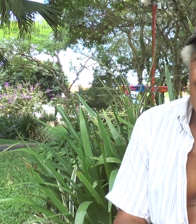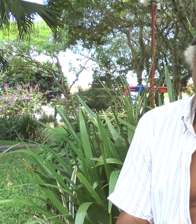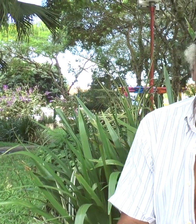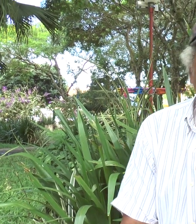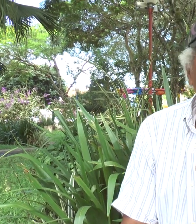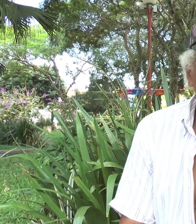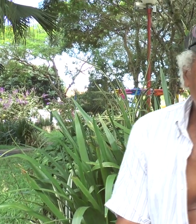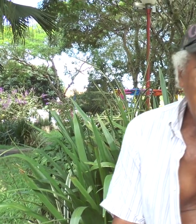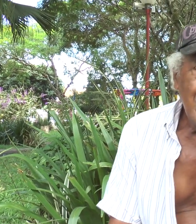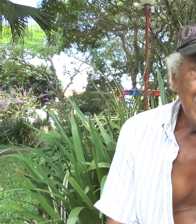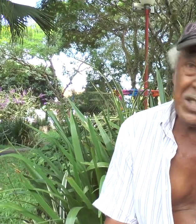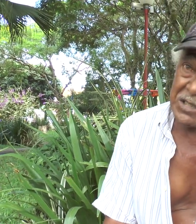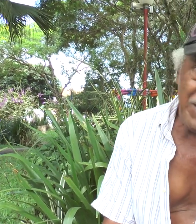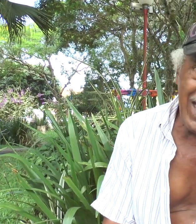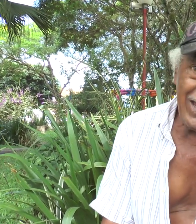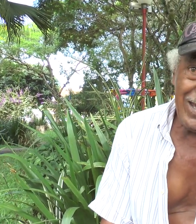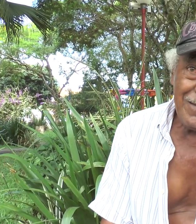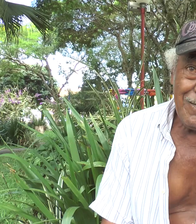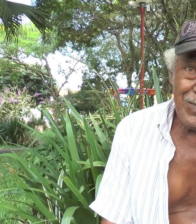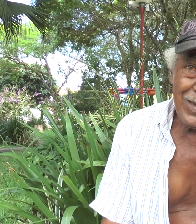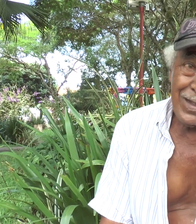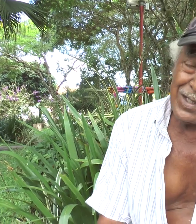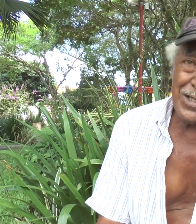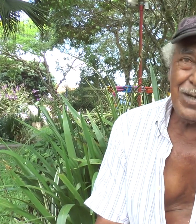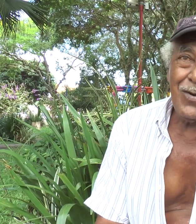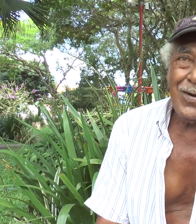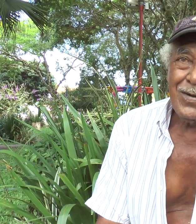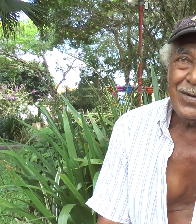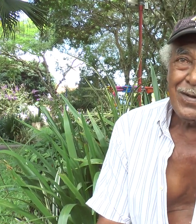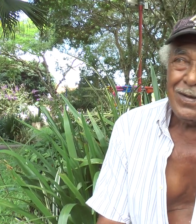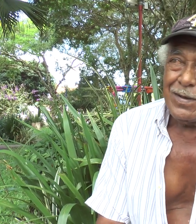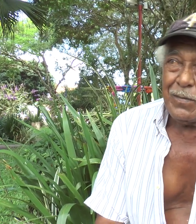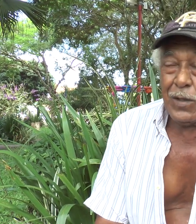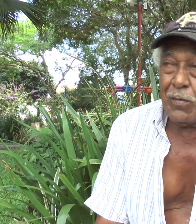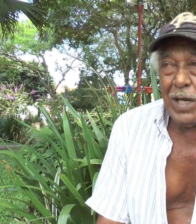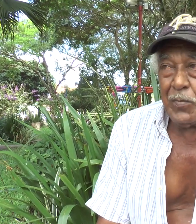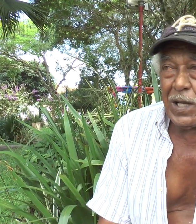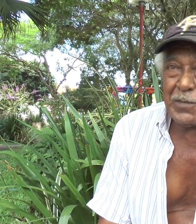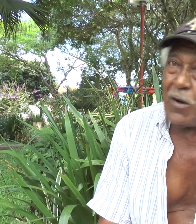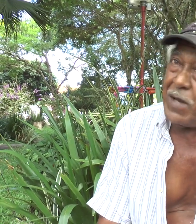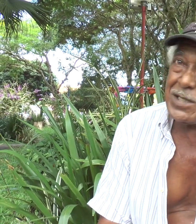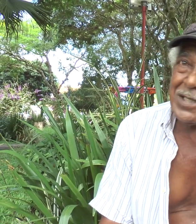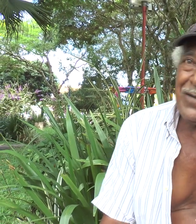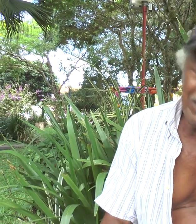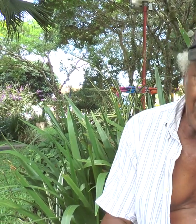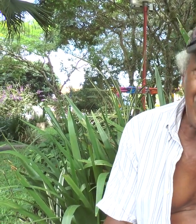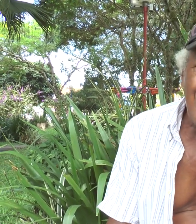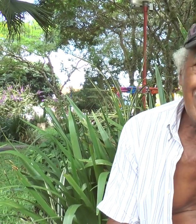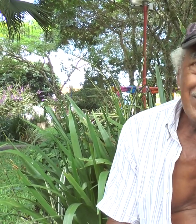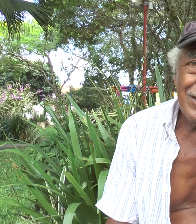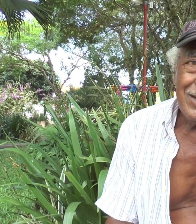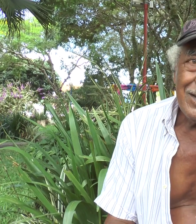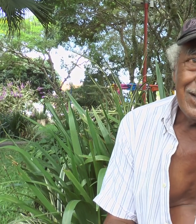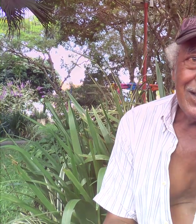como afirmar, né? Se espera, né? Que seja melhor. Pelo menos pelas promessas diz que vai